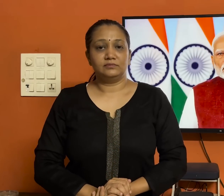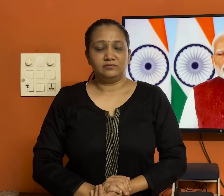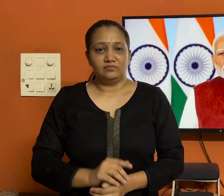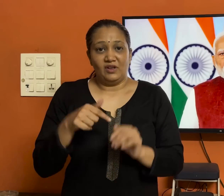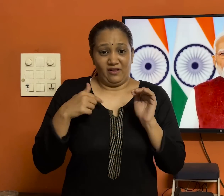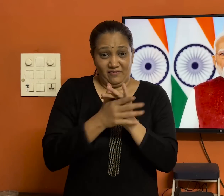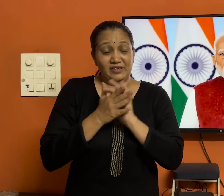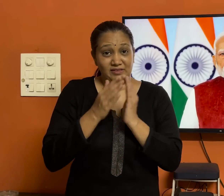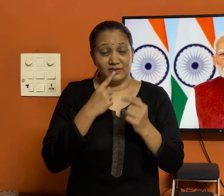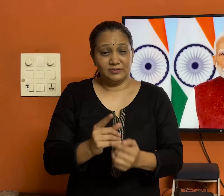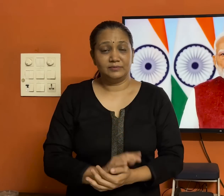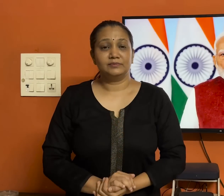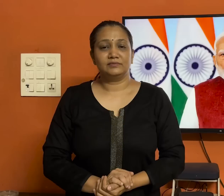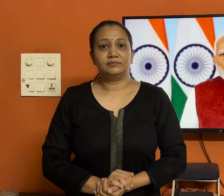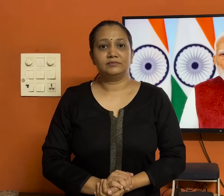साथियों,